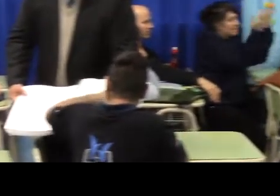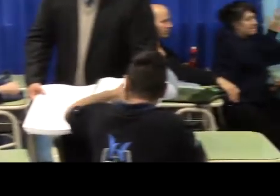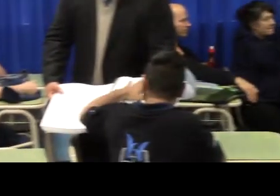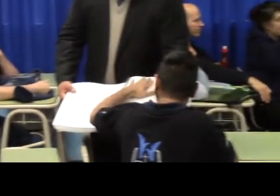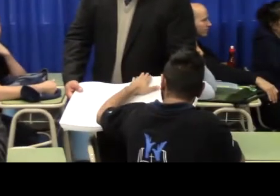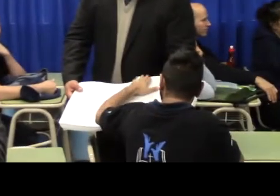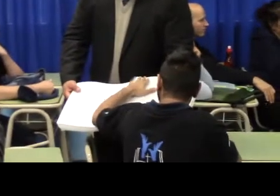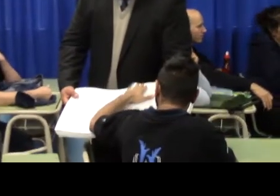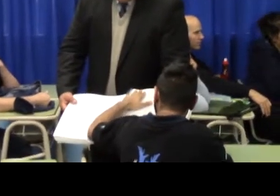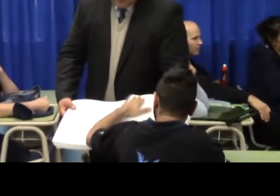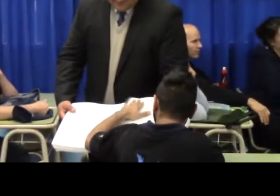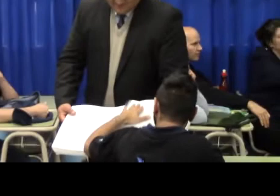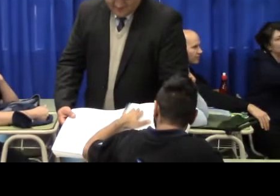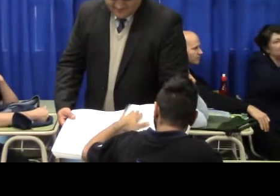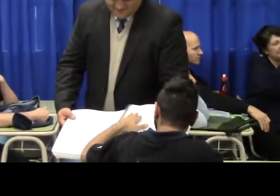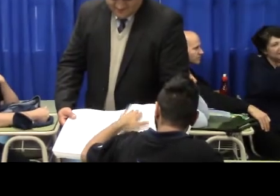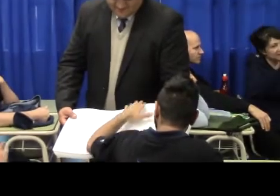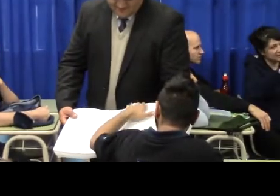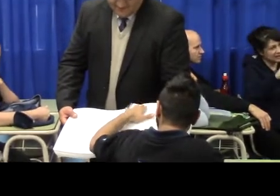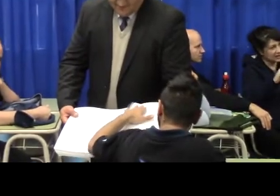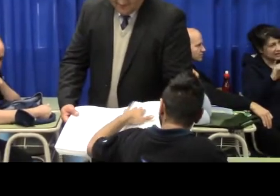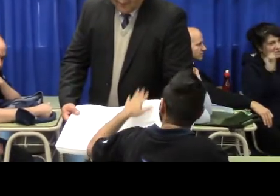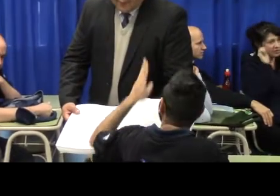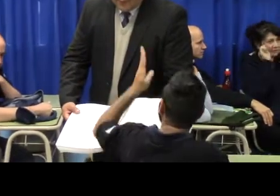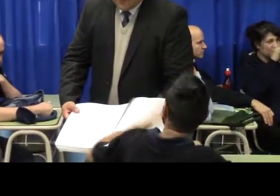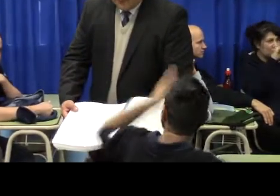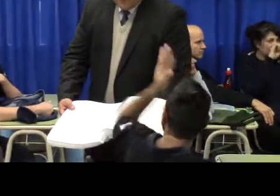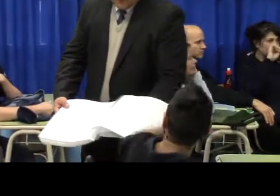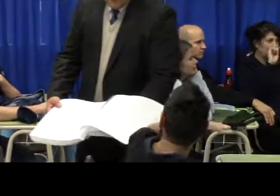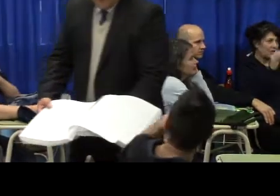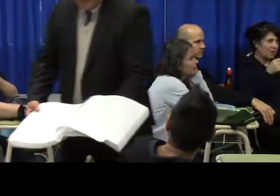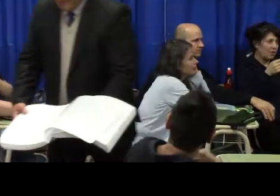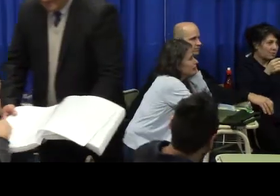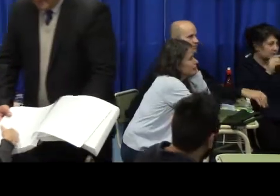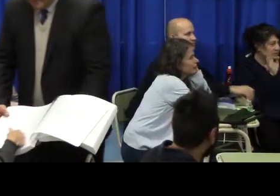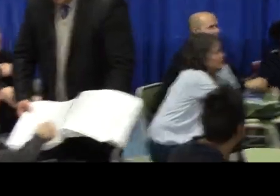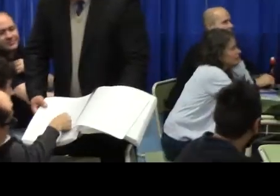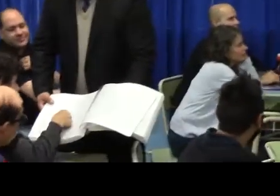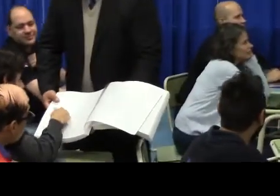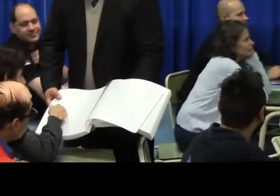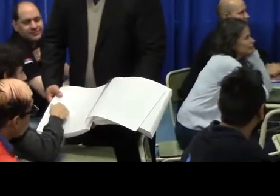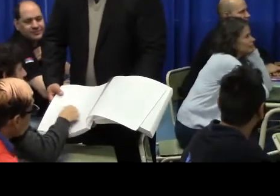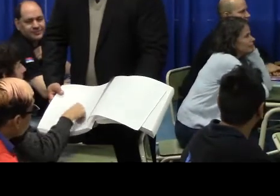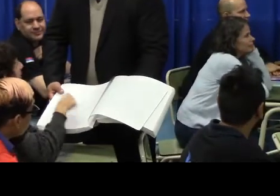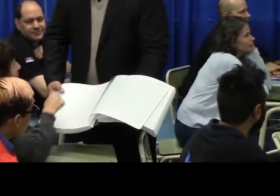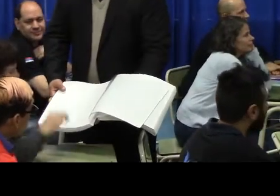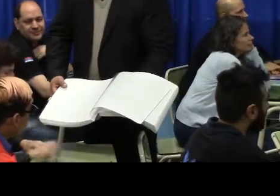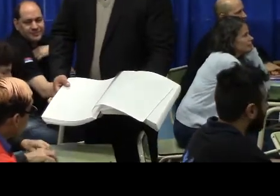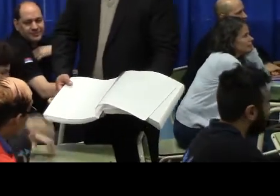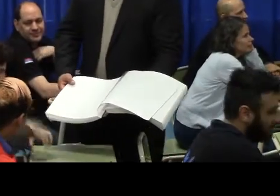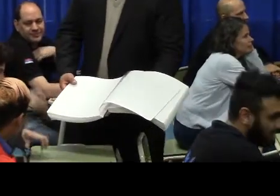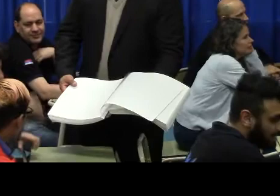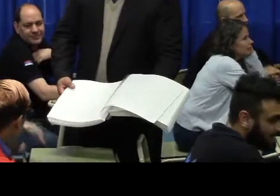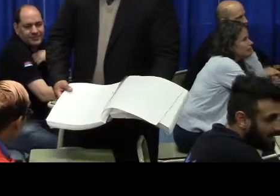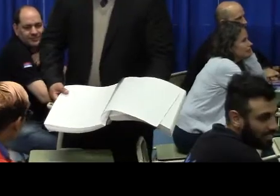toda la signografía, comas, puntos y todo lo demás, acentos, y